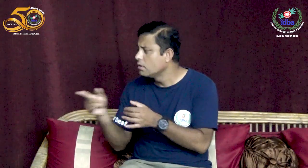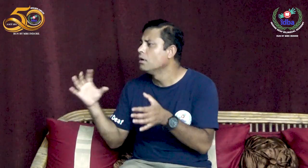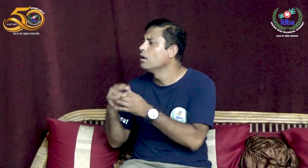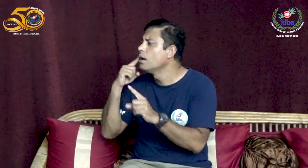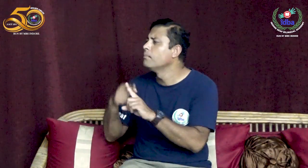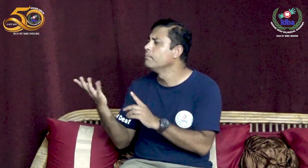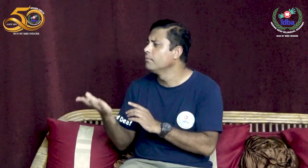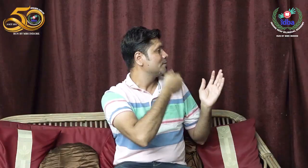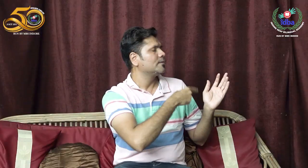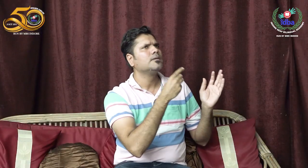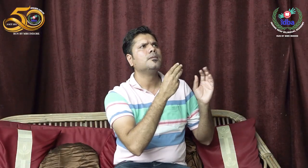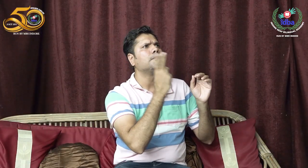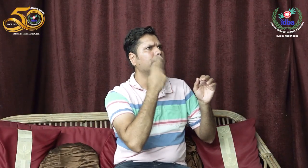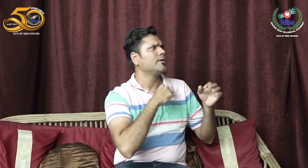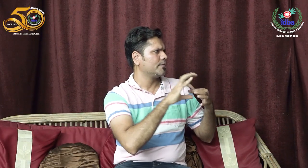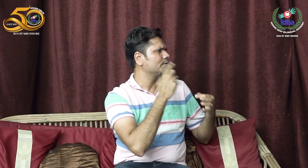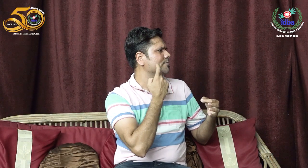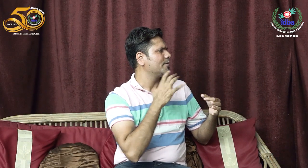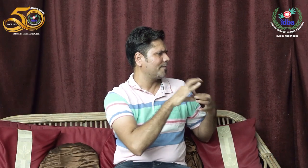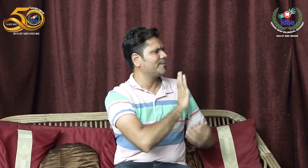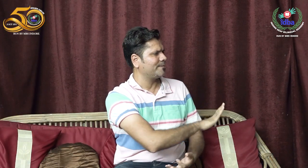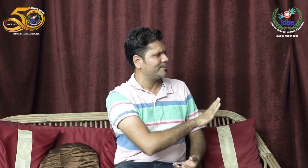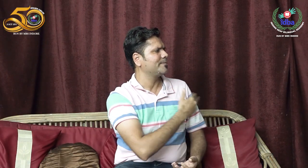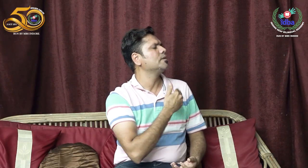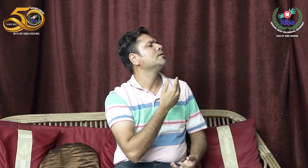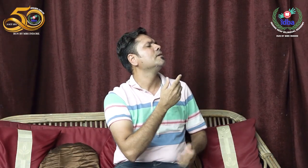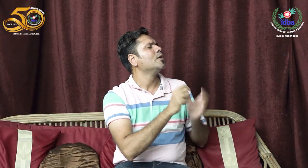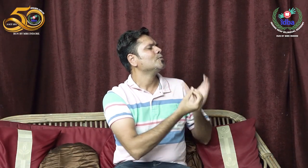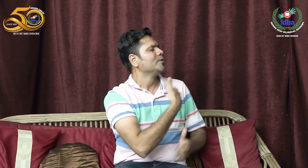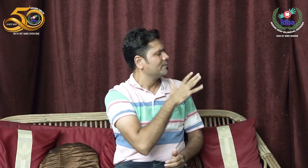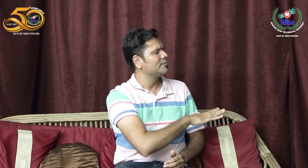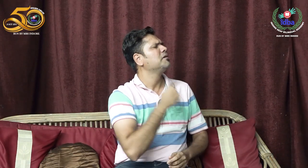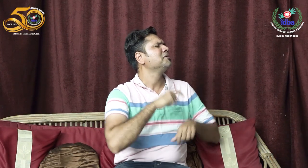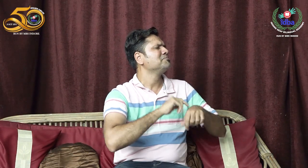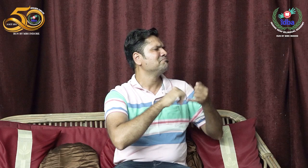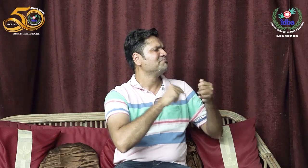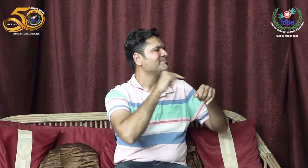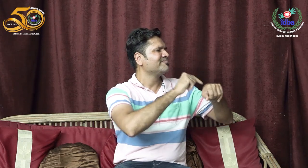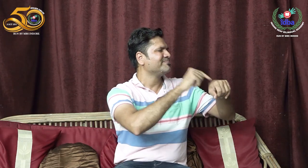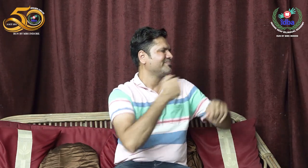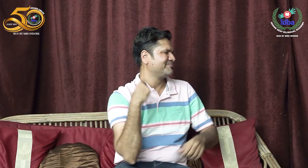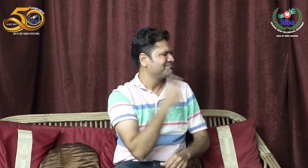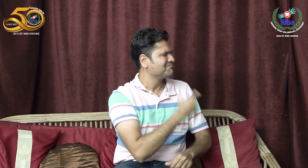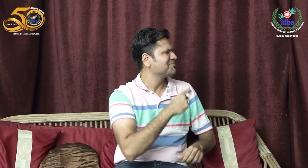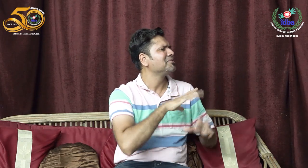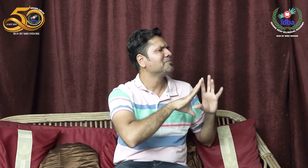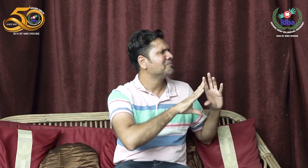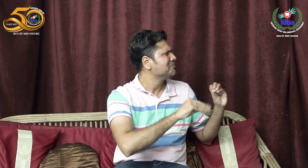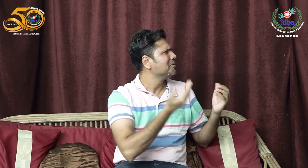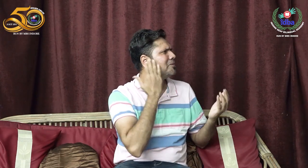जी यहाँ हाँ, नहीं किया क्या सपोर्ट? नहीं किया है मैंने सपोर्ट राजकुमार सर के साथ। उससे मैं कनेक्टेड हूँ एसोसिएशन से। कभी कभी आता हूँ, मैं